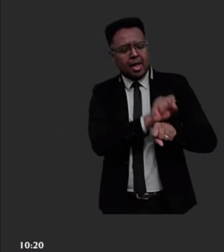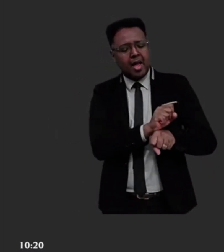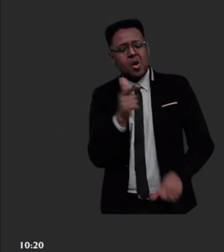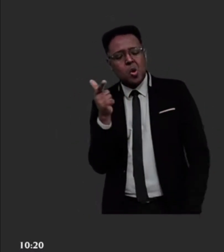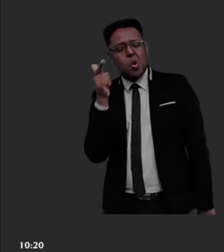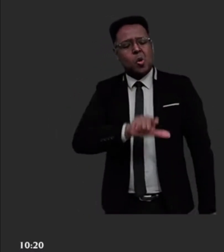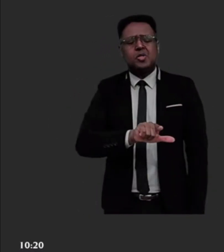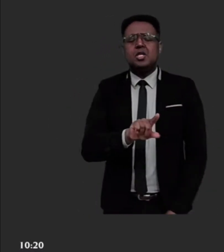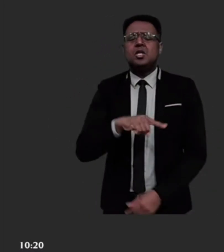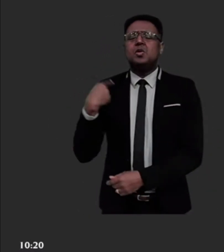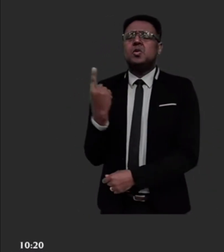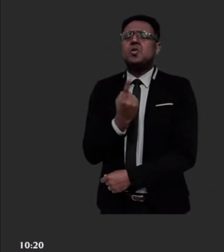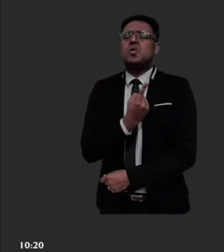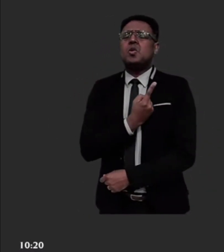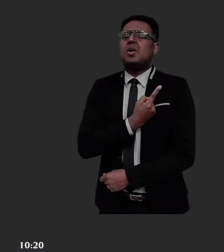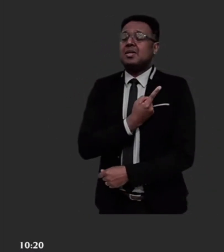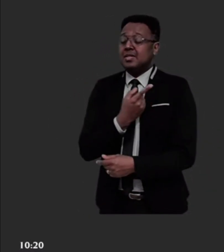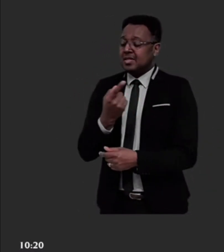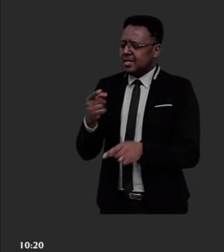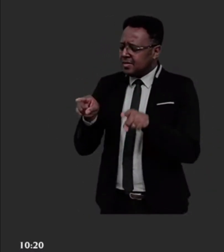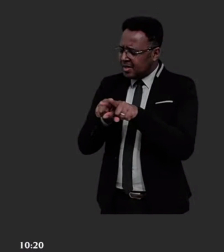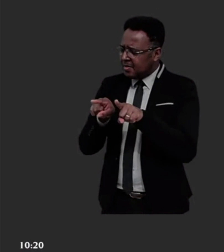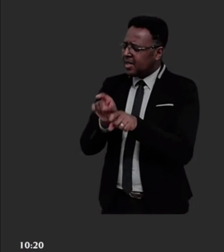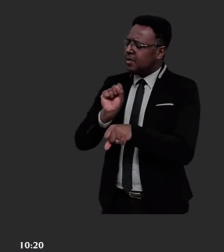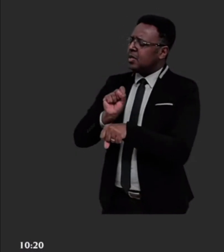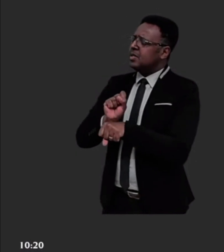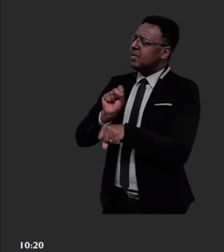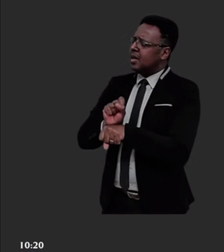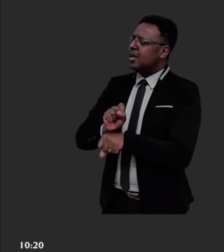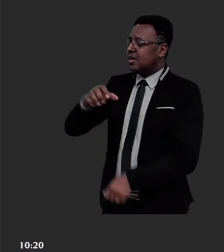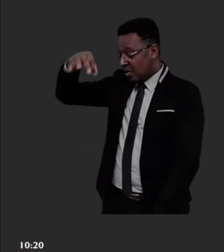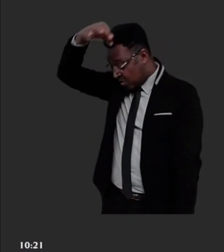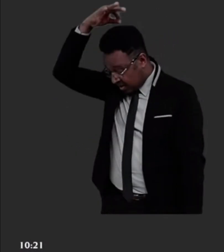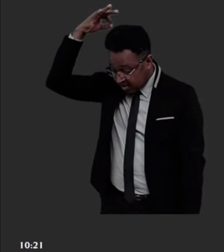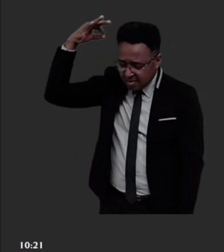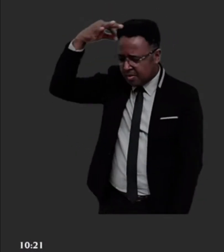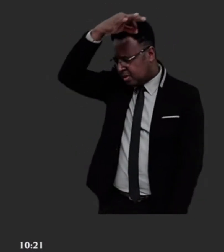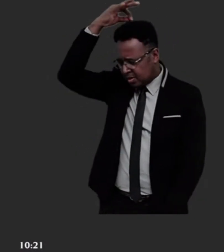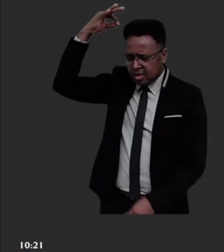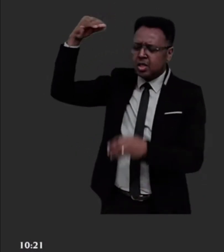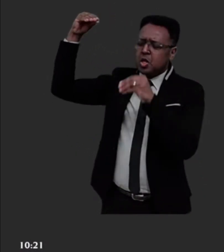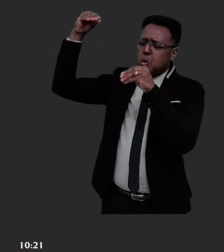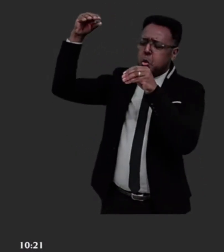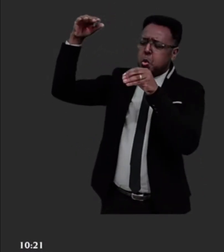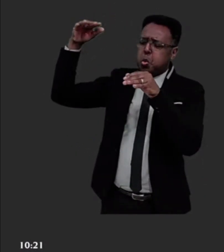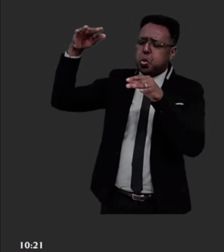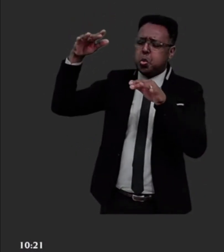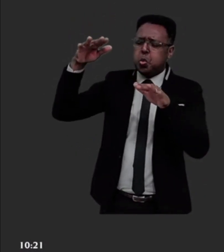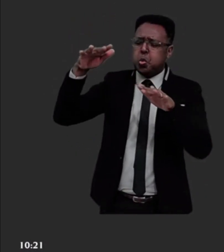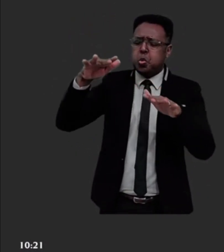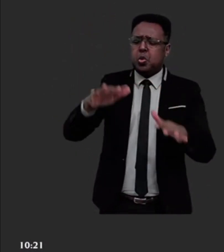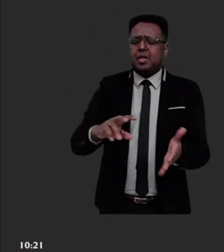aqui, aleluia, o teu Espírito Santo também descer aqui sobre nós mais uma vez nesta